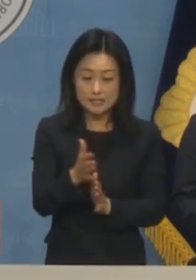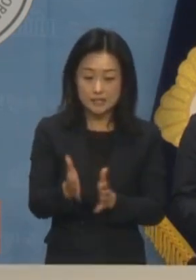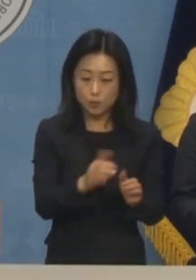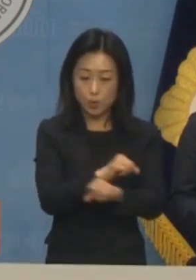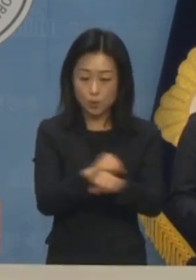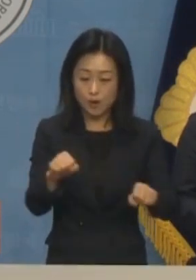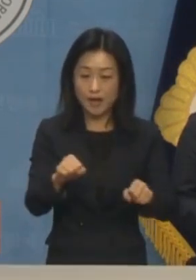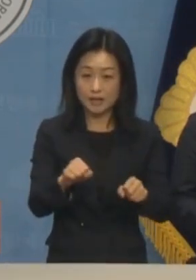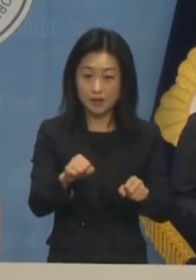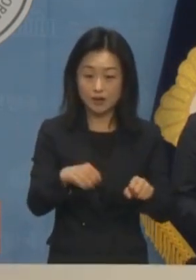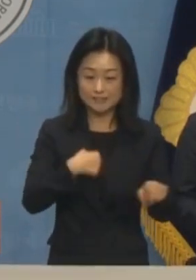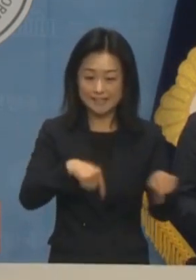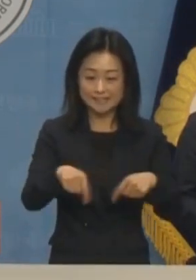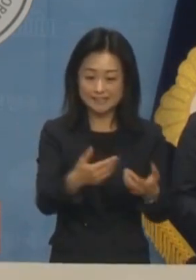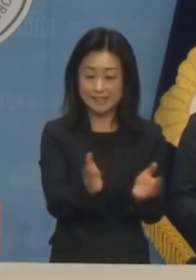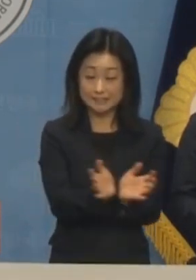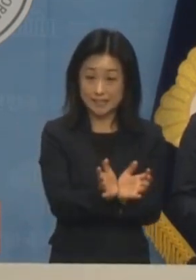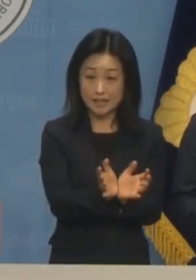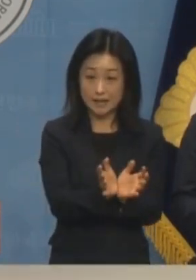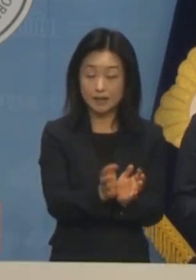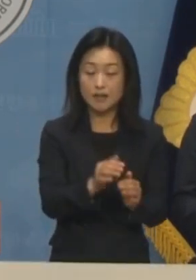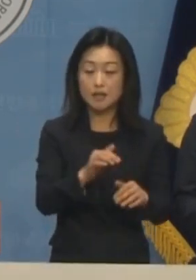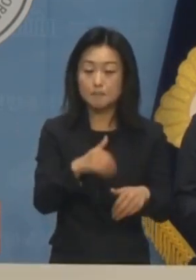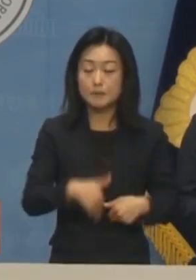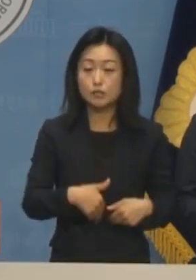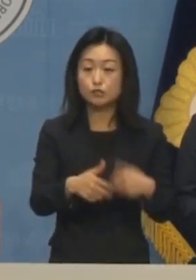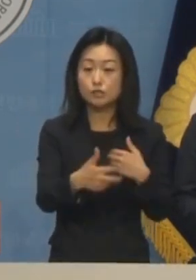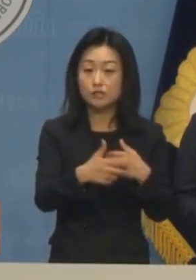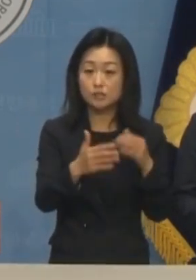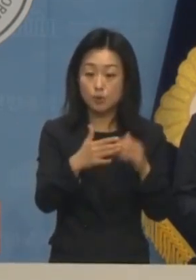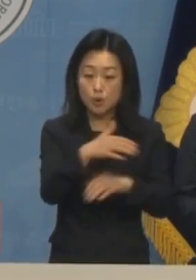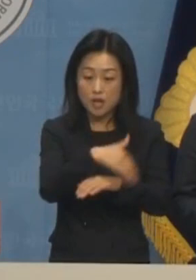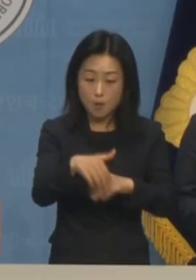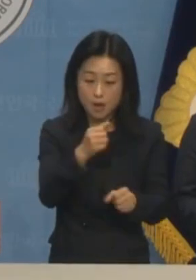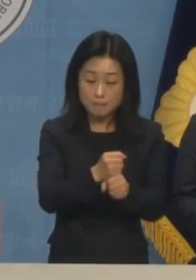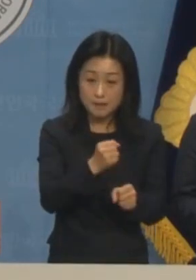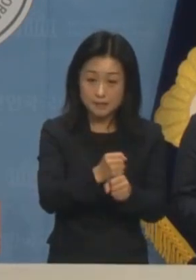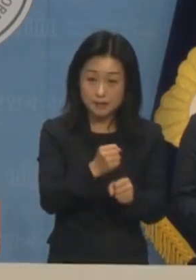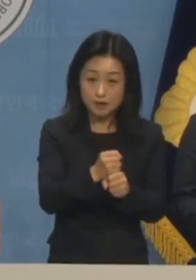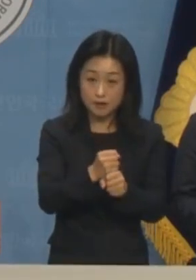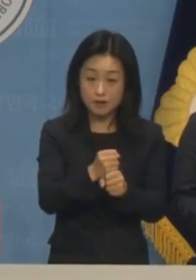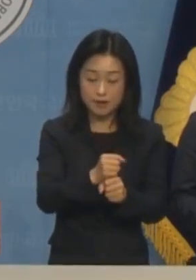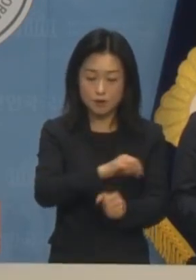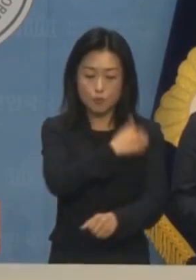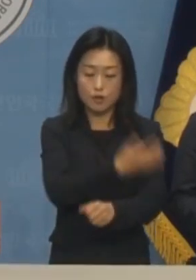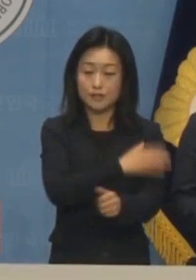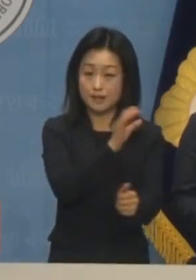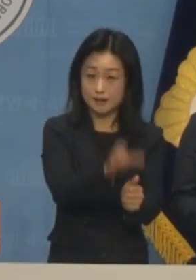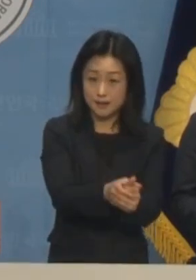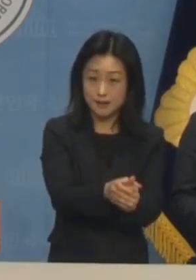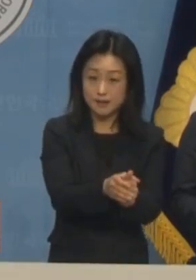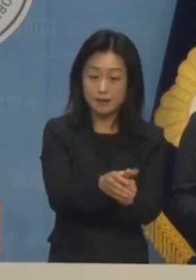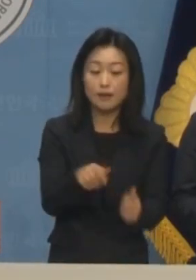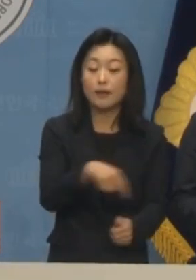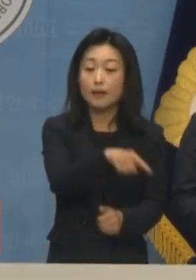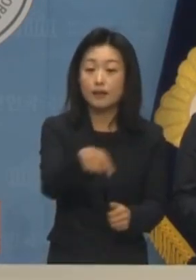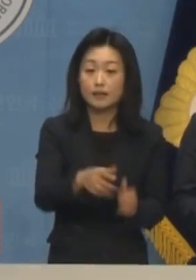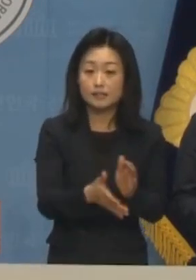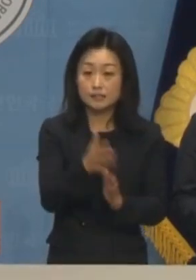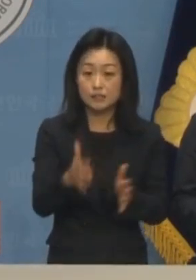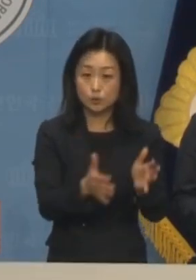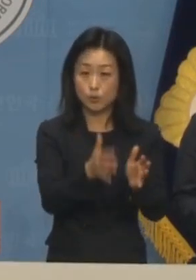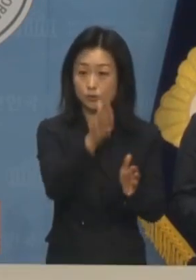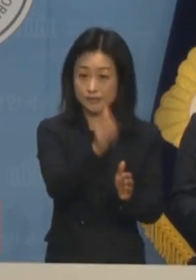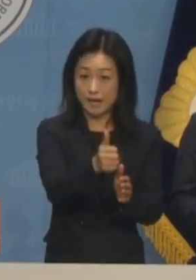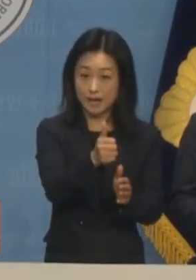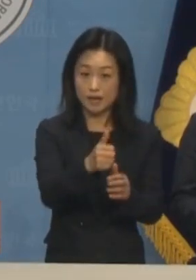광역자치단체가 진료권별 필수의료 기본계획을 수립하도록 했습니다. 시도지사와